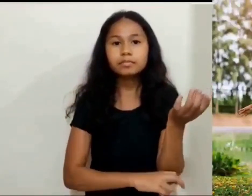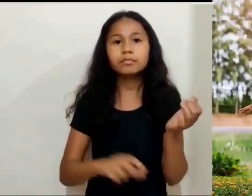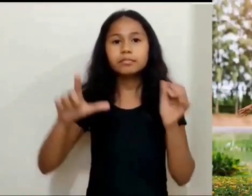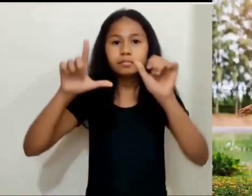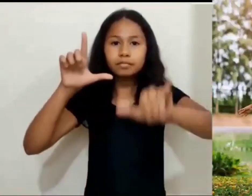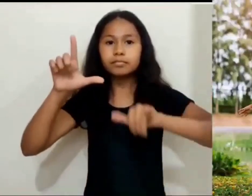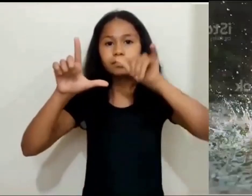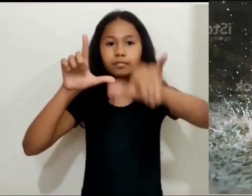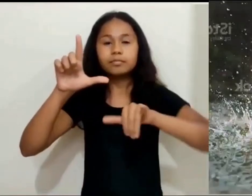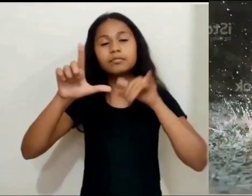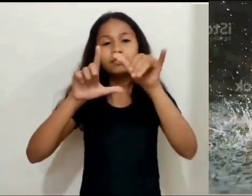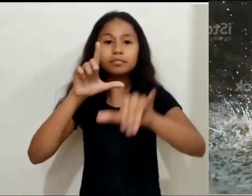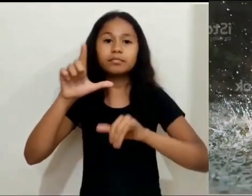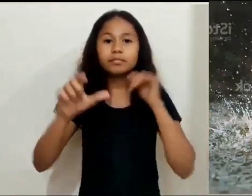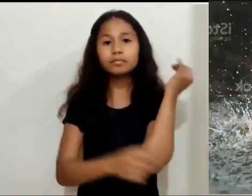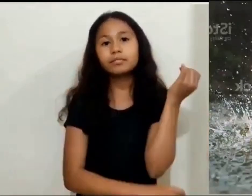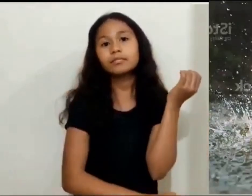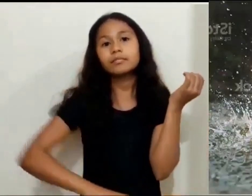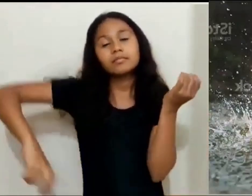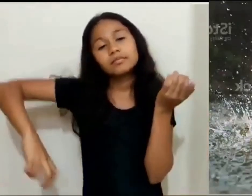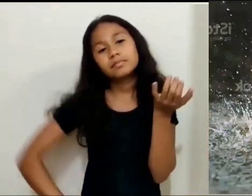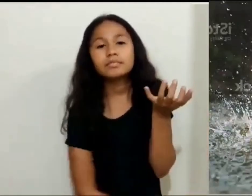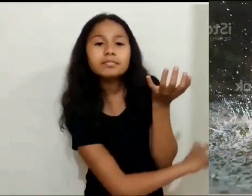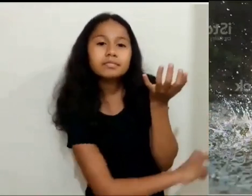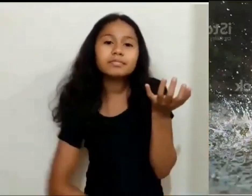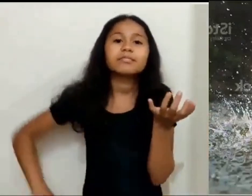sombra e lazer.